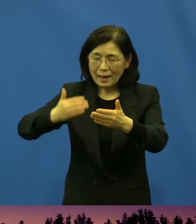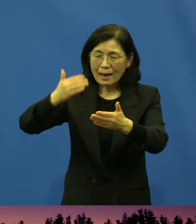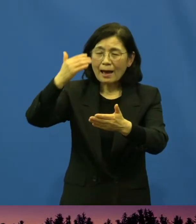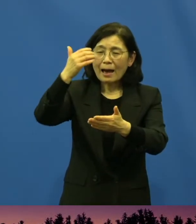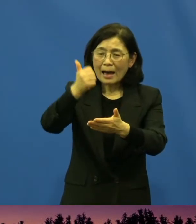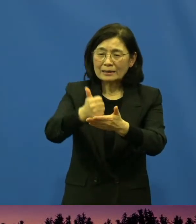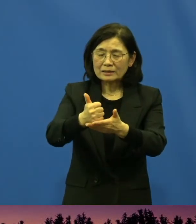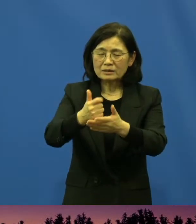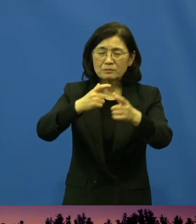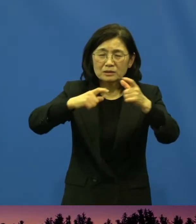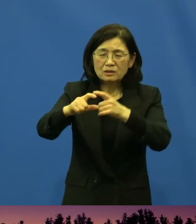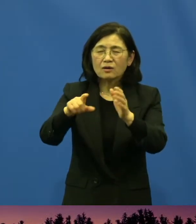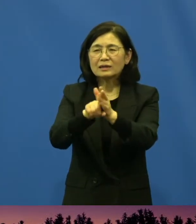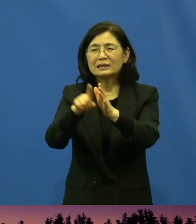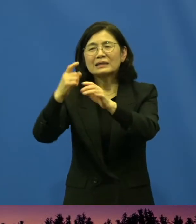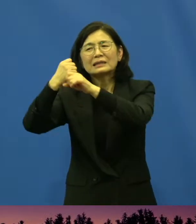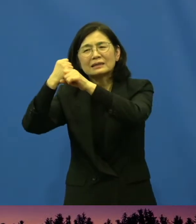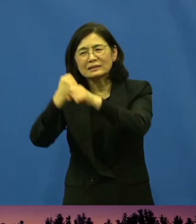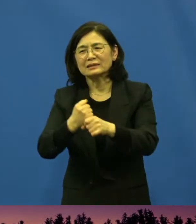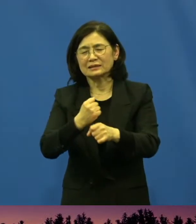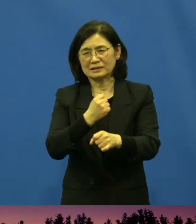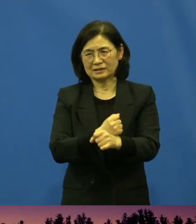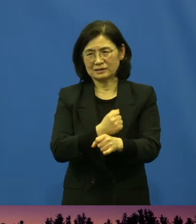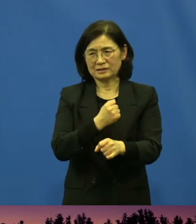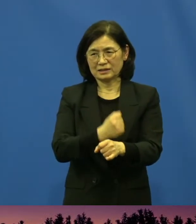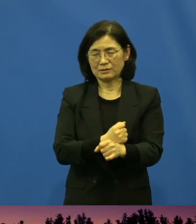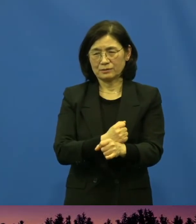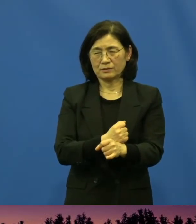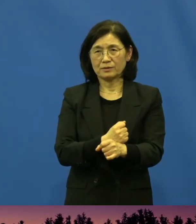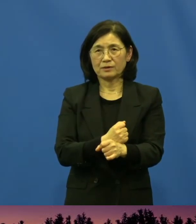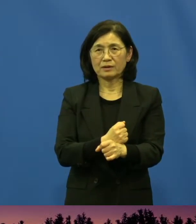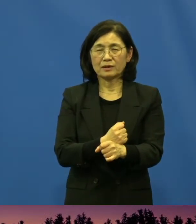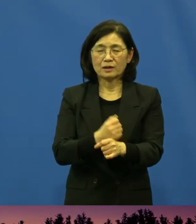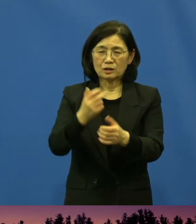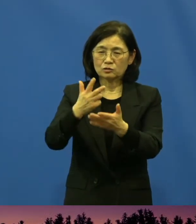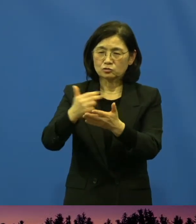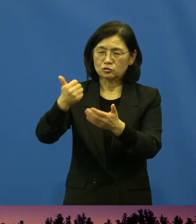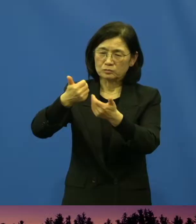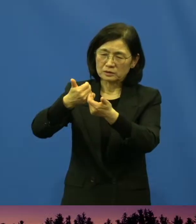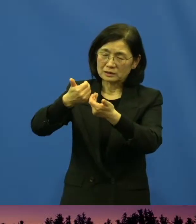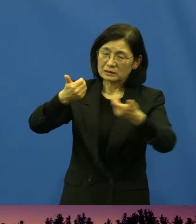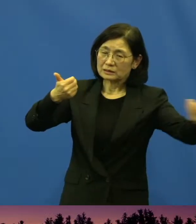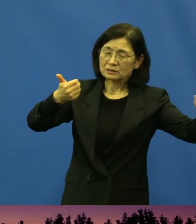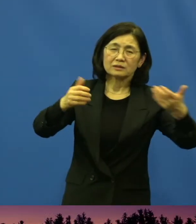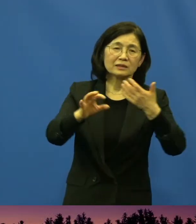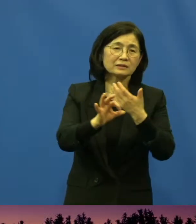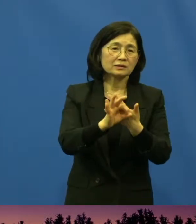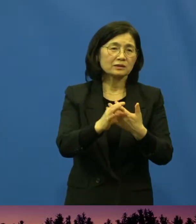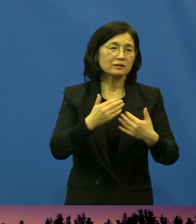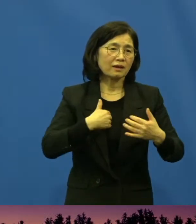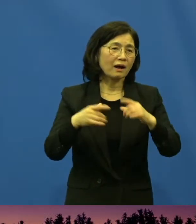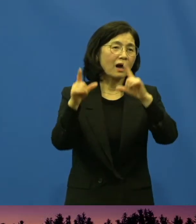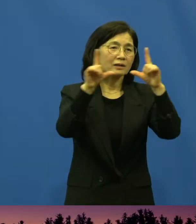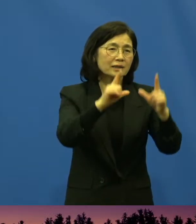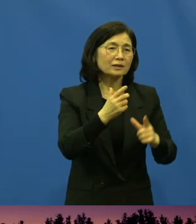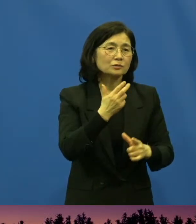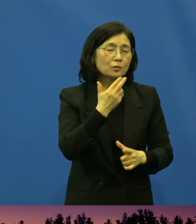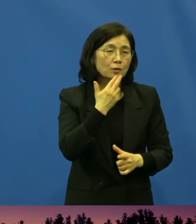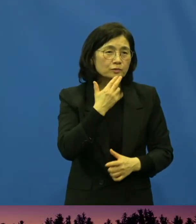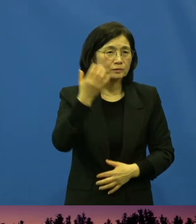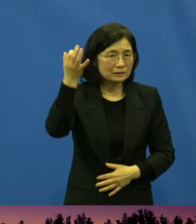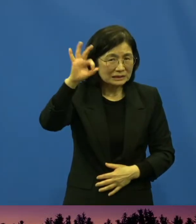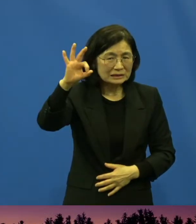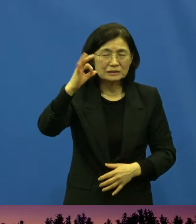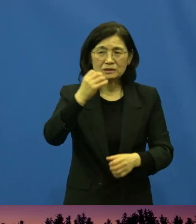점점 더 커지고, 그분을 부인하고는 내 삶이 존재할 수 없다는 사실을 인정하고, 매 순간